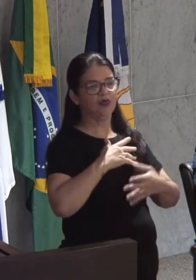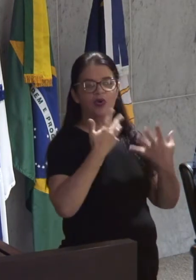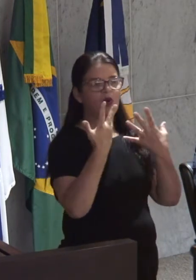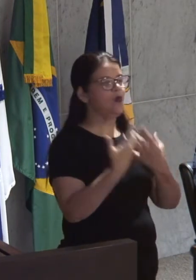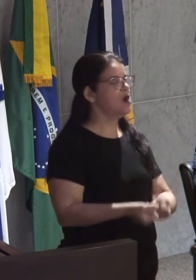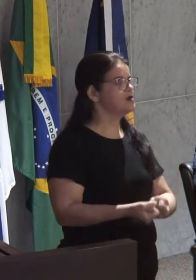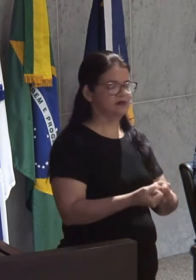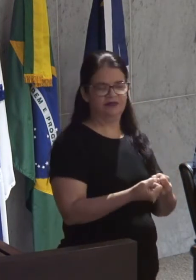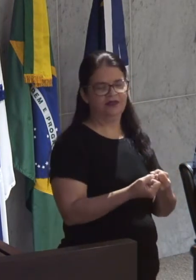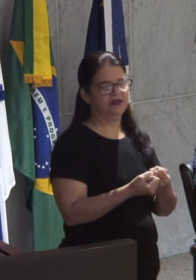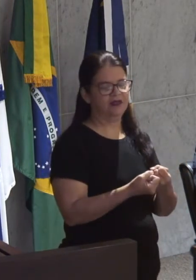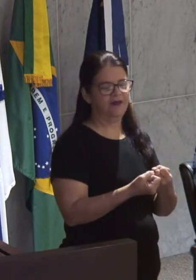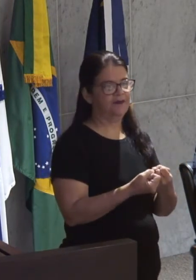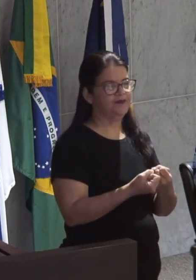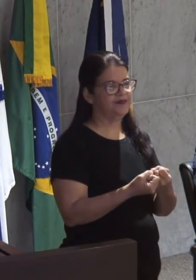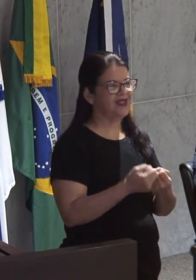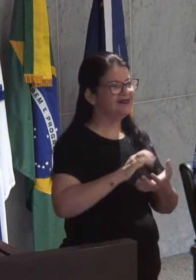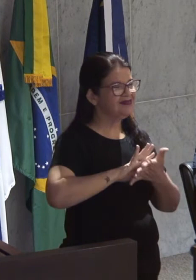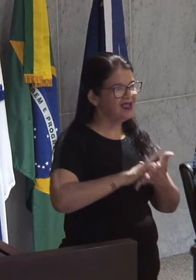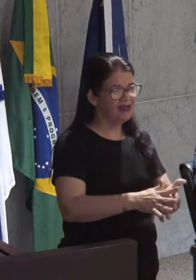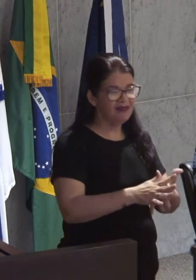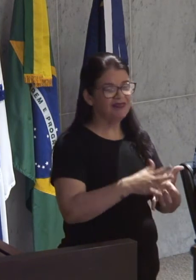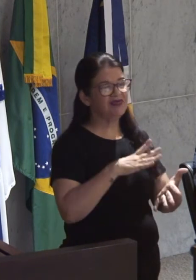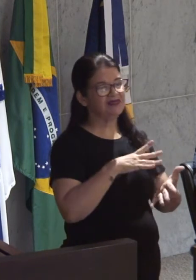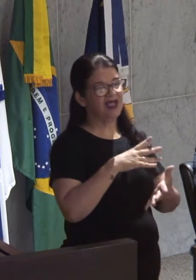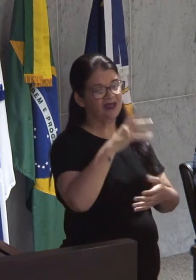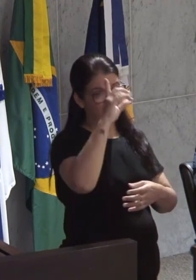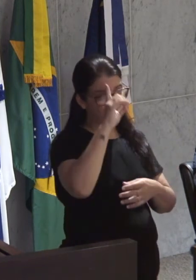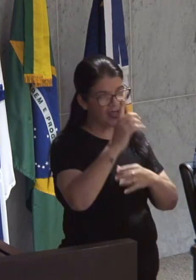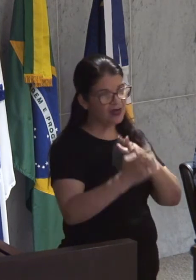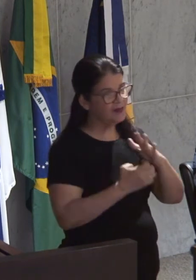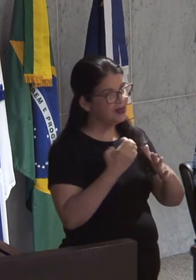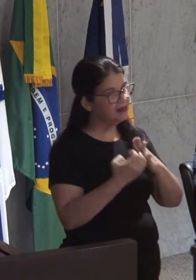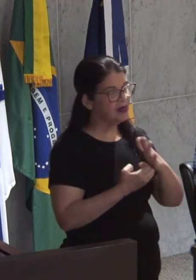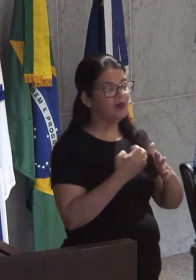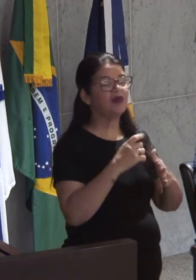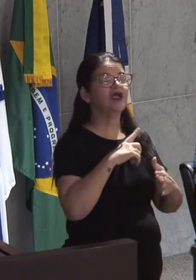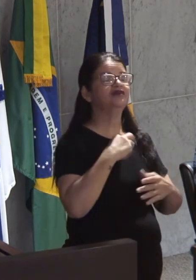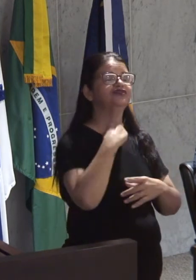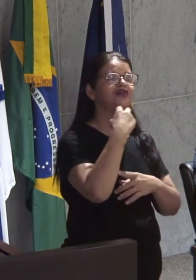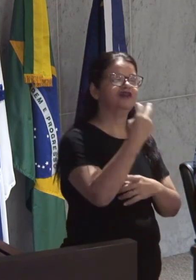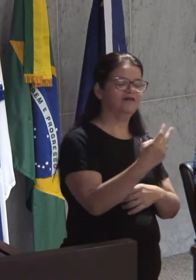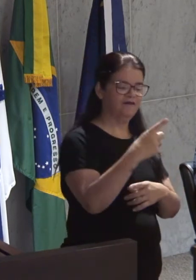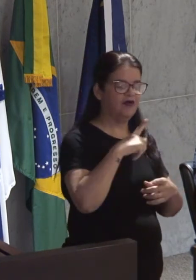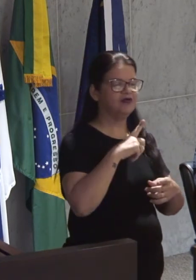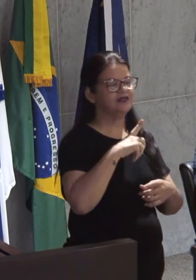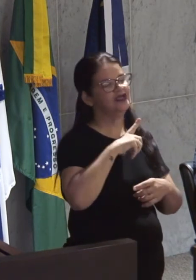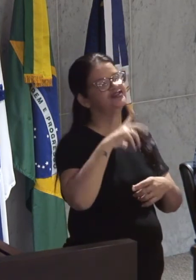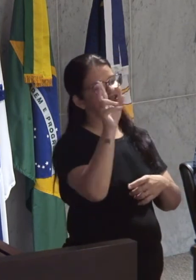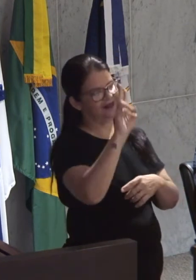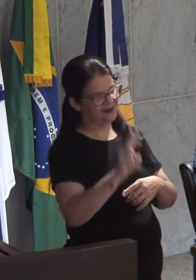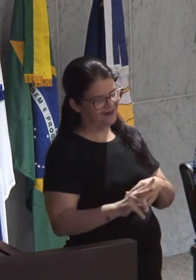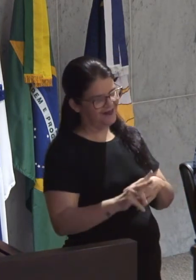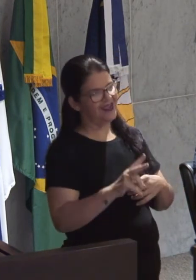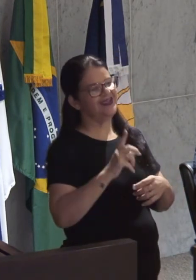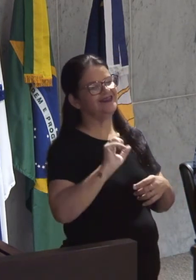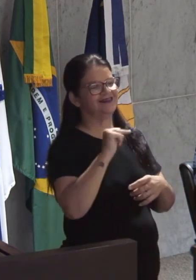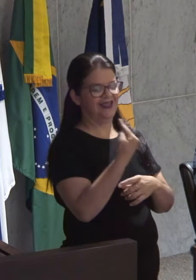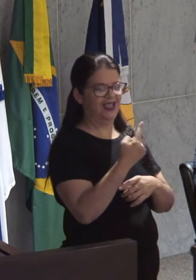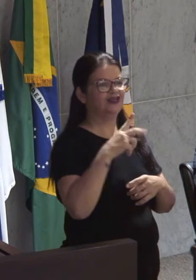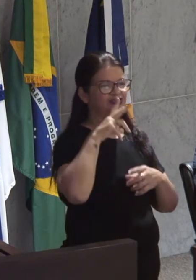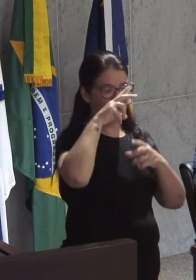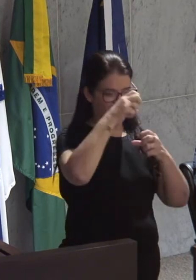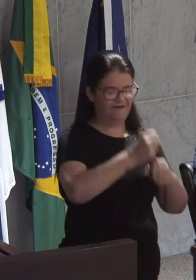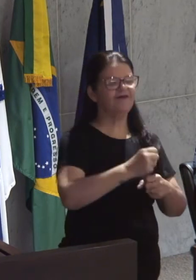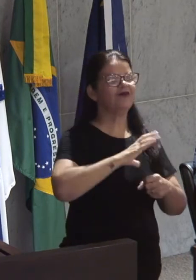aceita mais ser pisado pelo patrão e que a gente tem voz, que a gente tem vez e que a gente tem força e